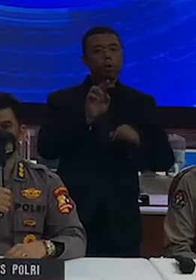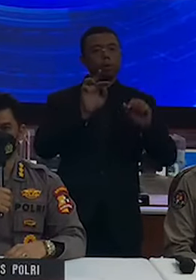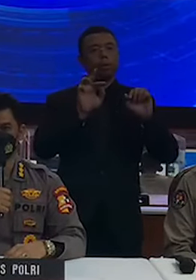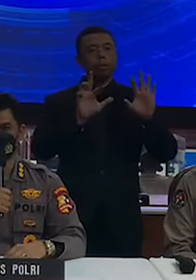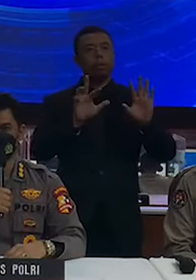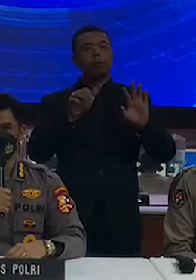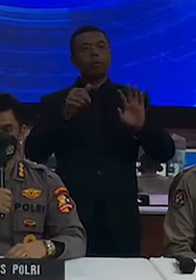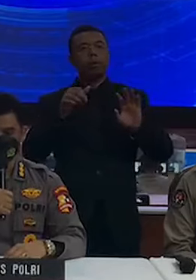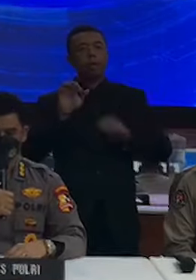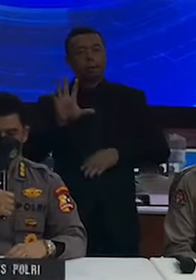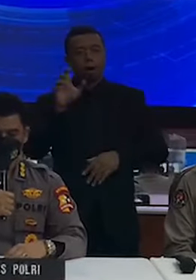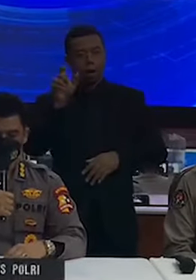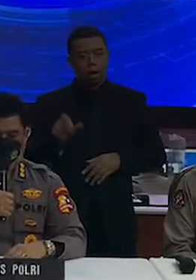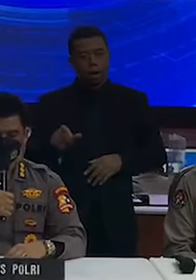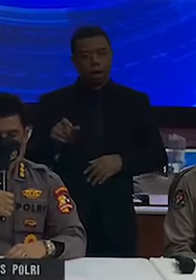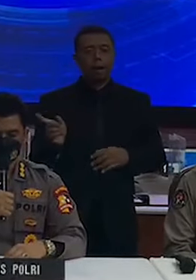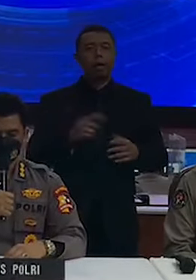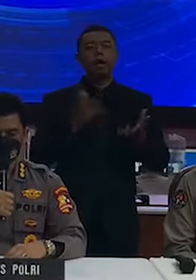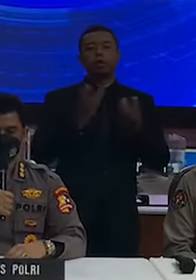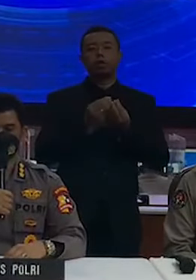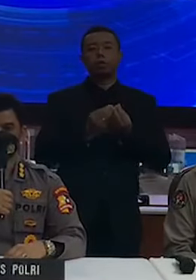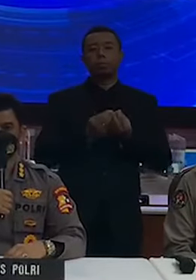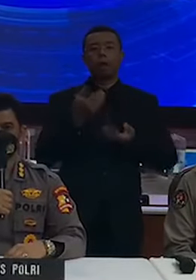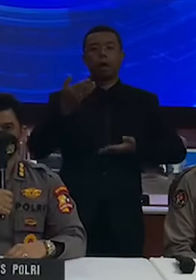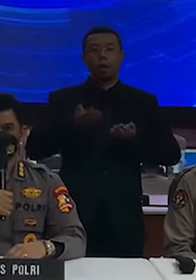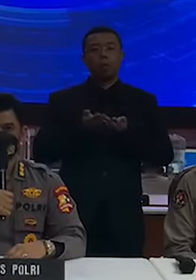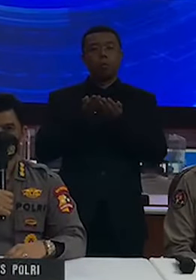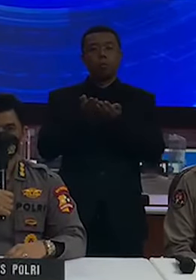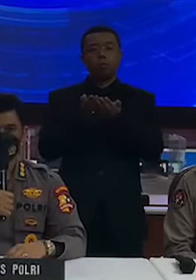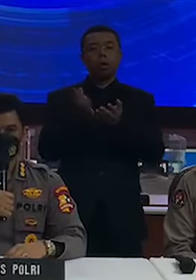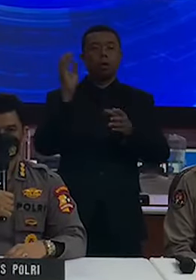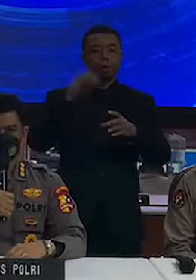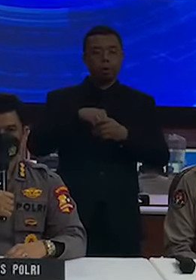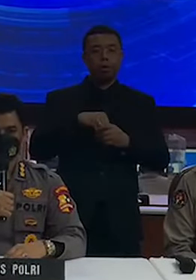335.296 orang. Dari jumlah kendaraan